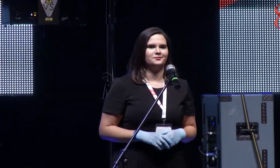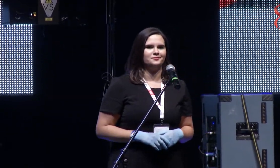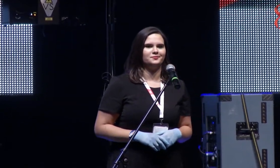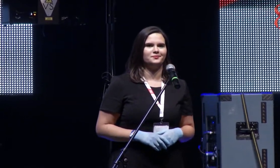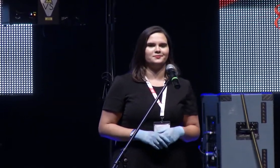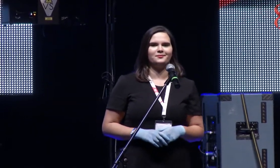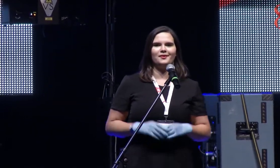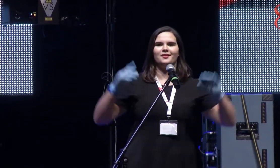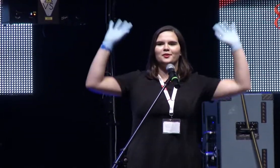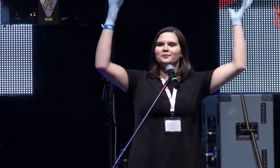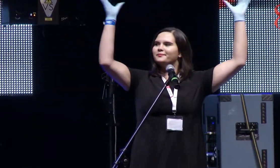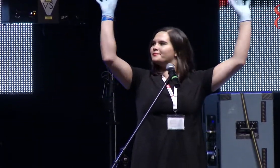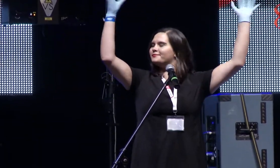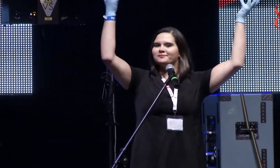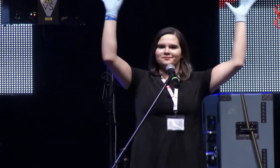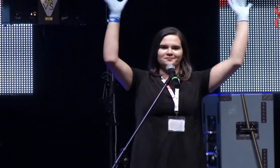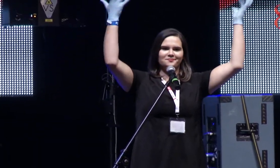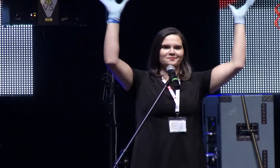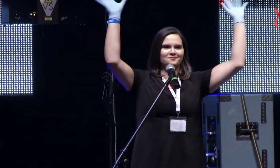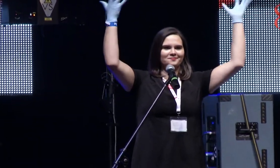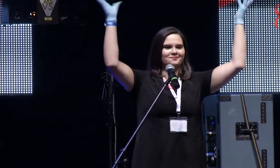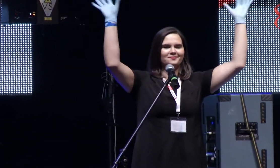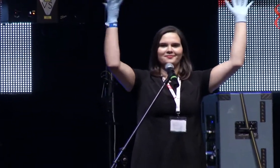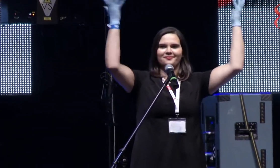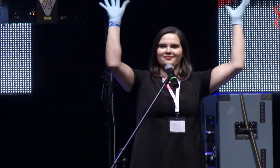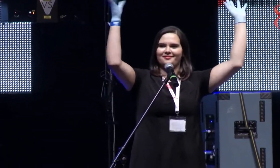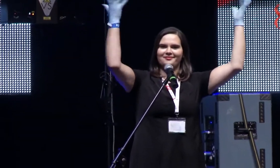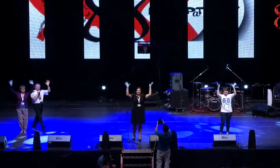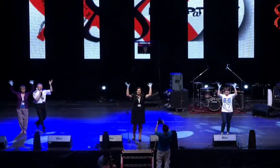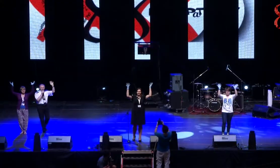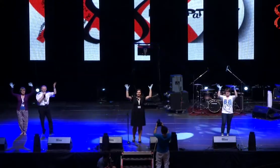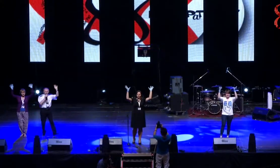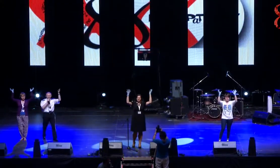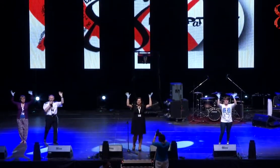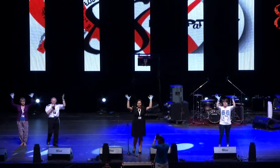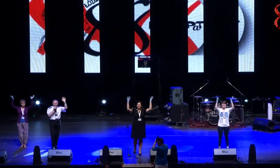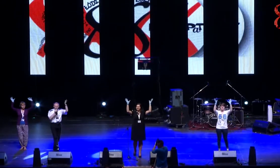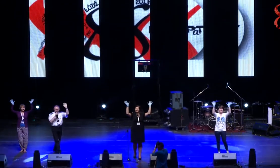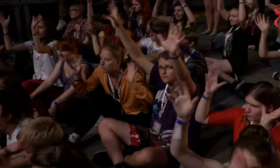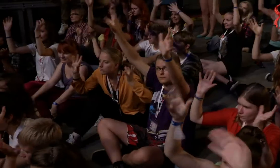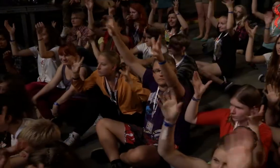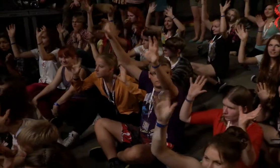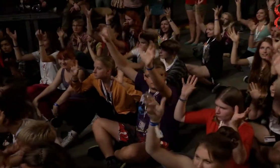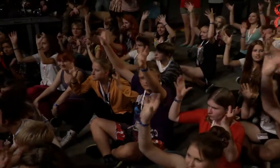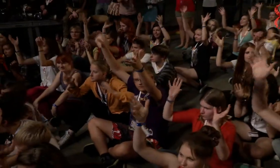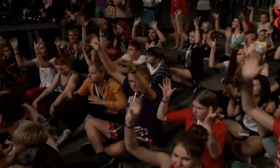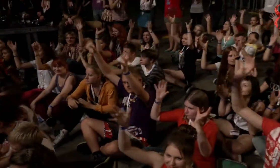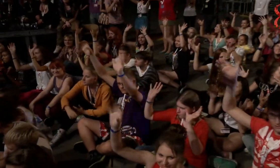Proszę państwa, i to właśnie teraz brawa, tak w języku migowym. Takie są brawa